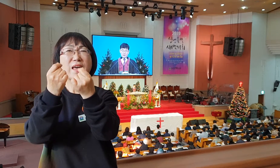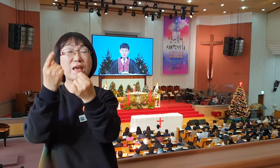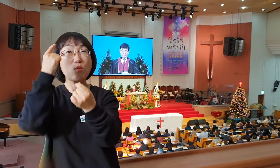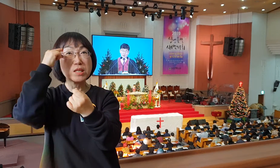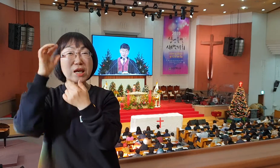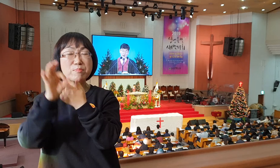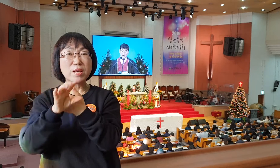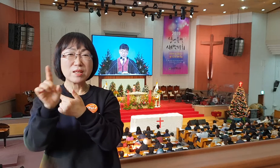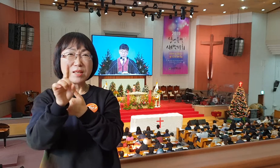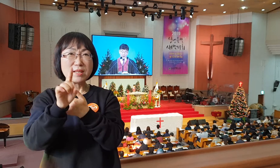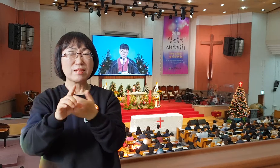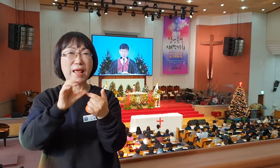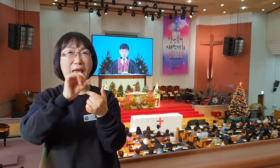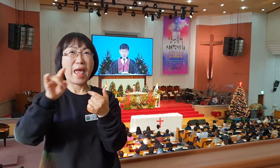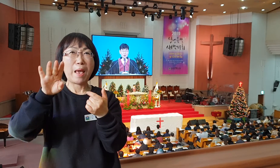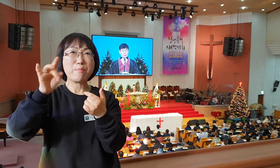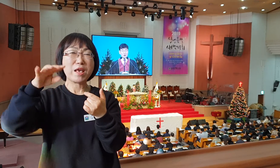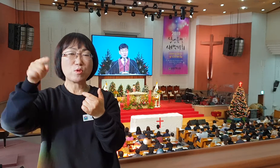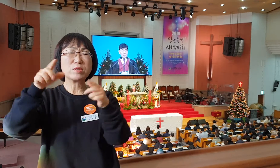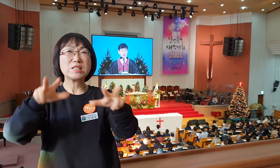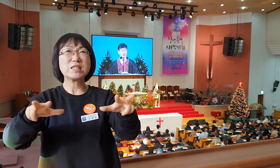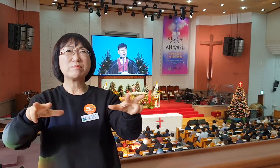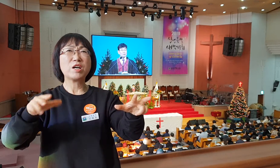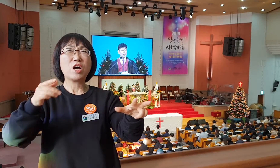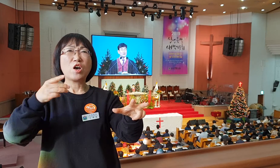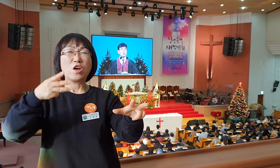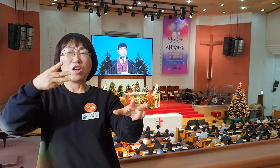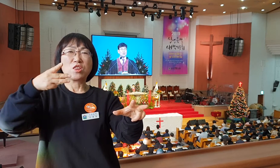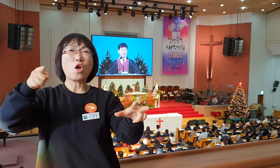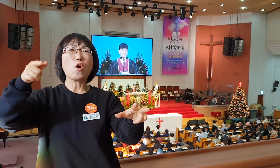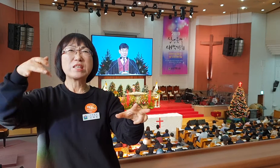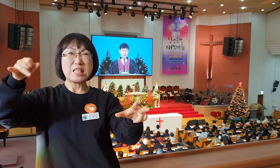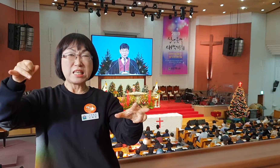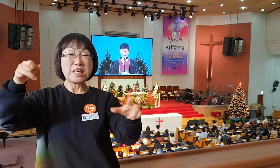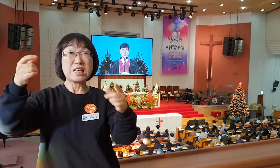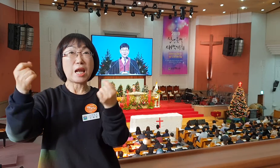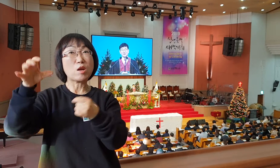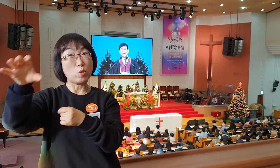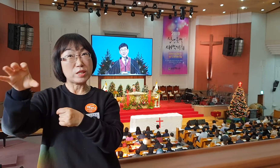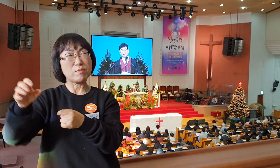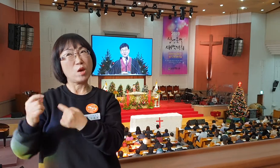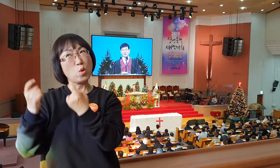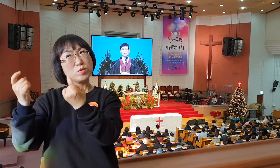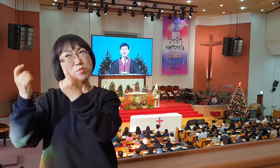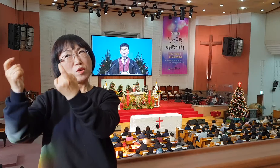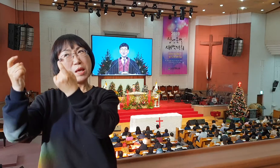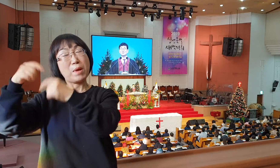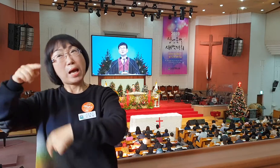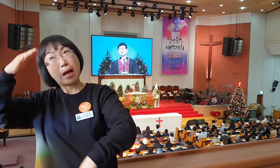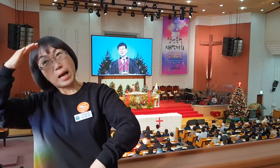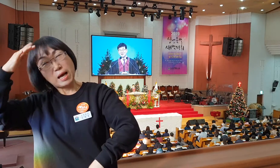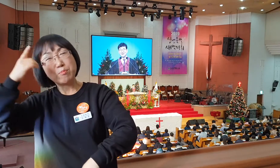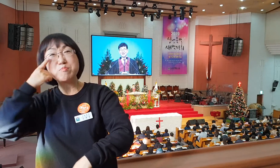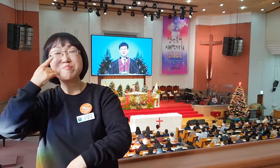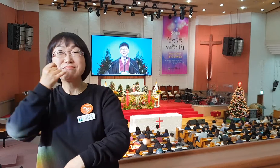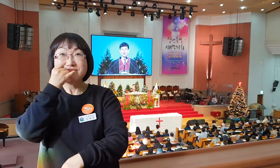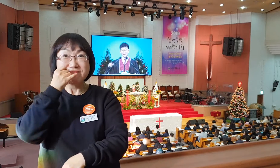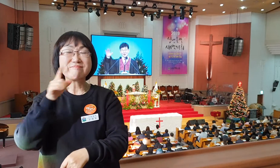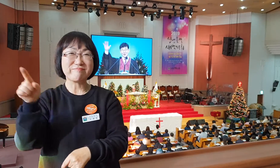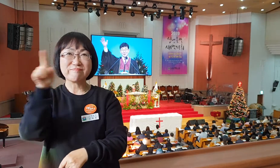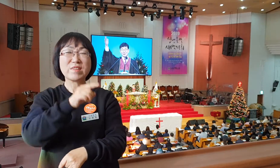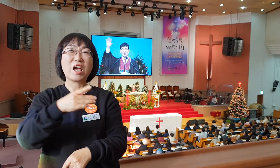뭐냐면 여기에 에베소라는 곳은요. 지금은 터키 서남부에 있는 도시입니다. 요즘 여행들을 많이 가셔서 터키 가보신 분들도 있으실